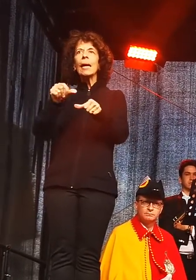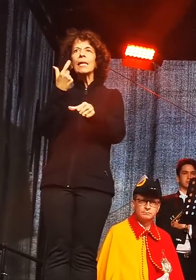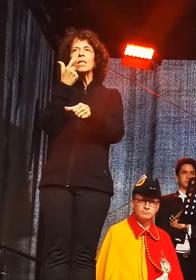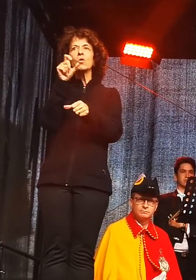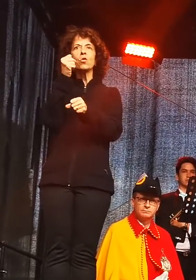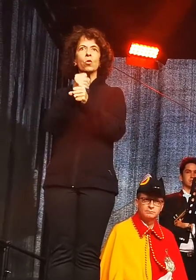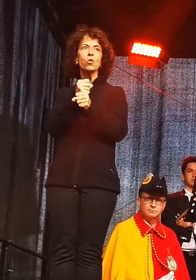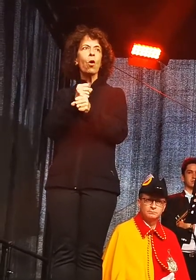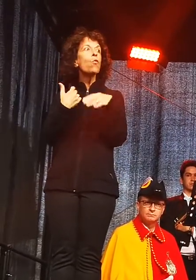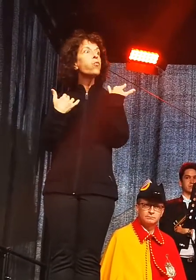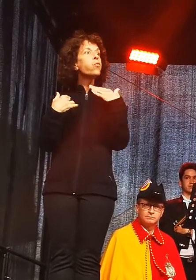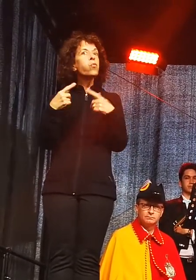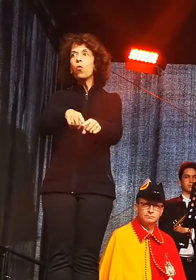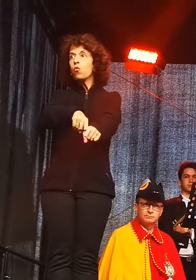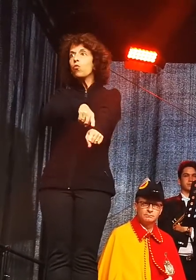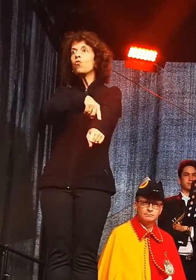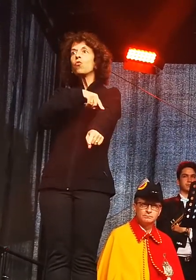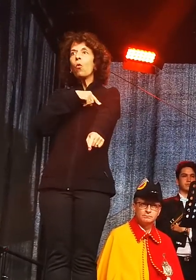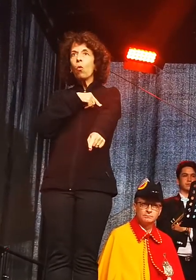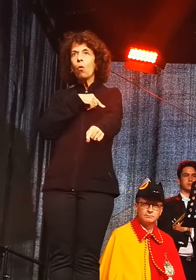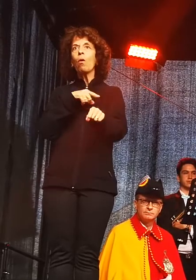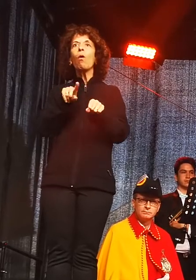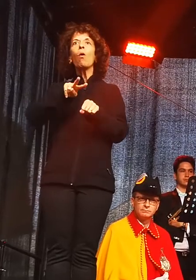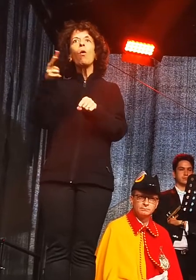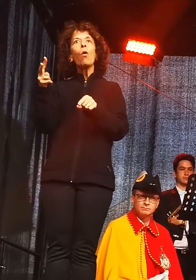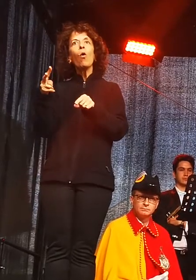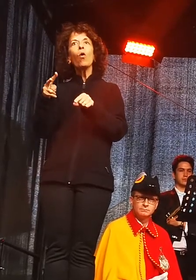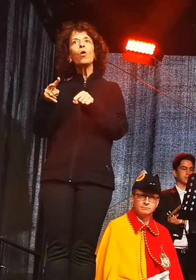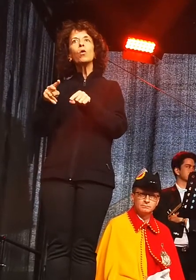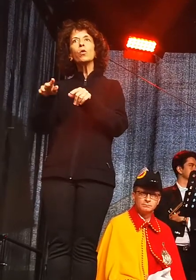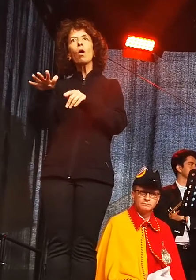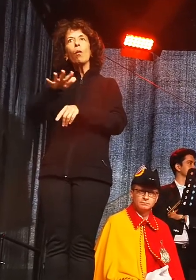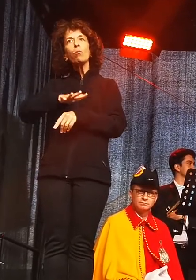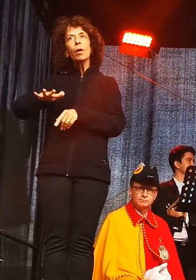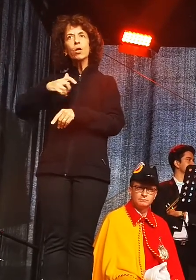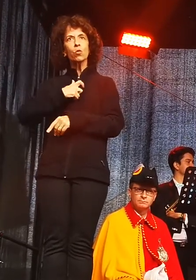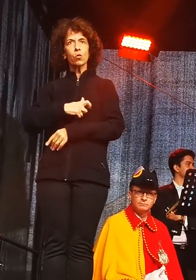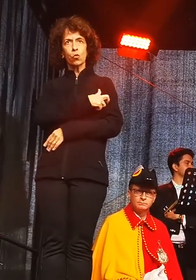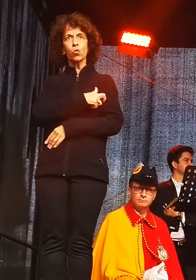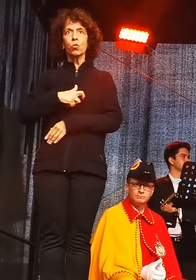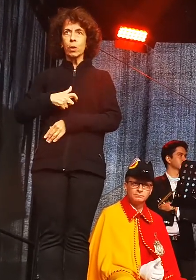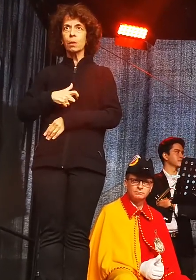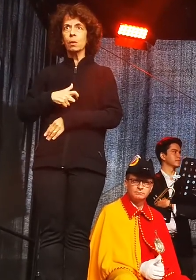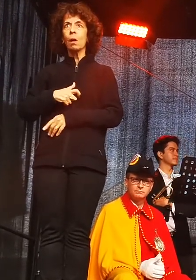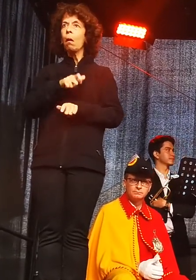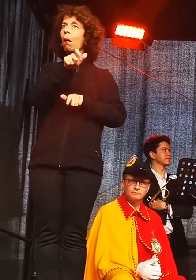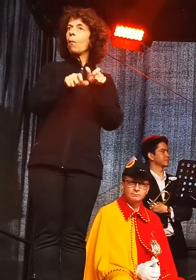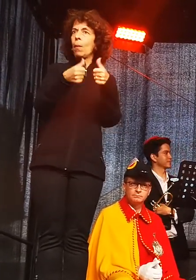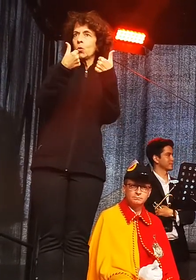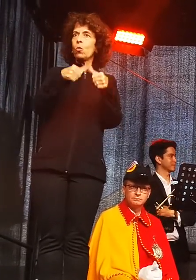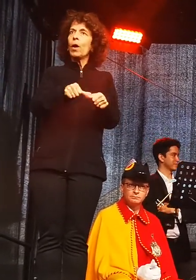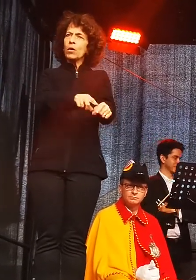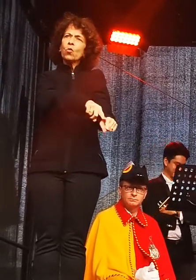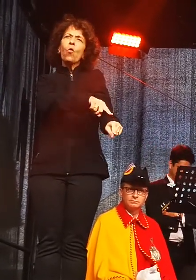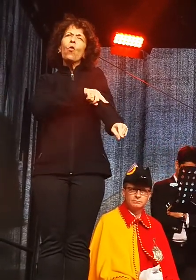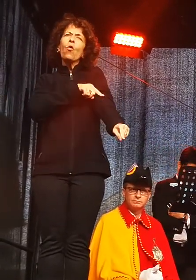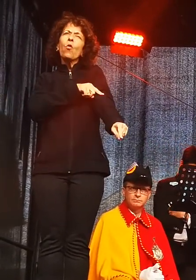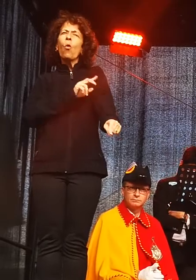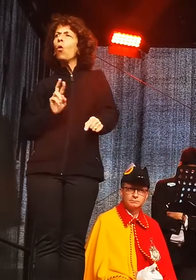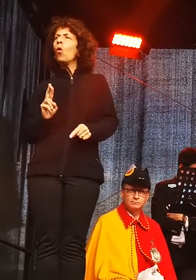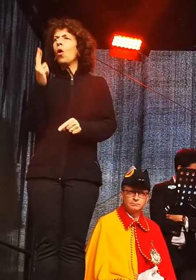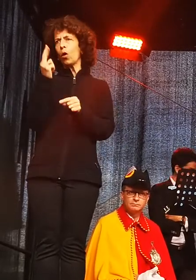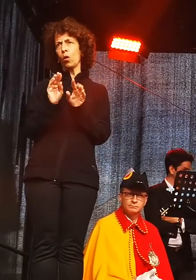c'est extrêmement long. On peut comparer avec d'autres régions de Suisse, c'est probablement la population qui est restée le plus longtemps sur